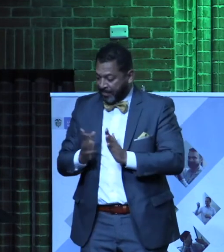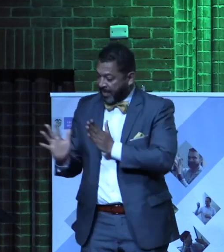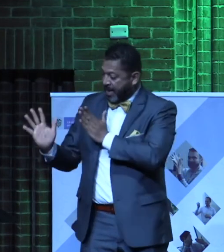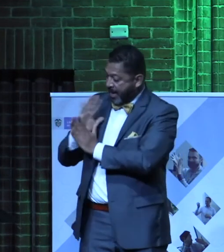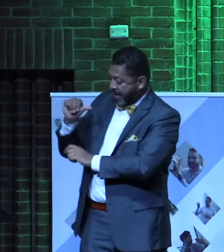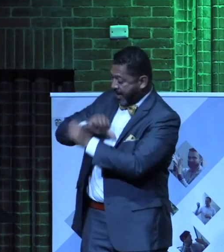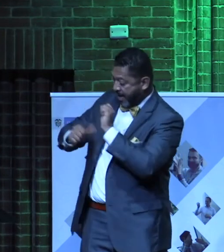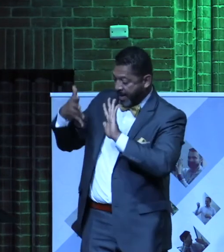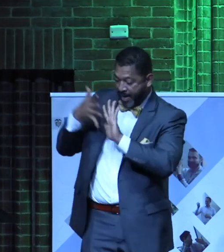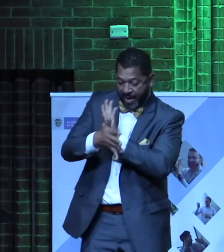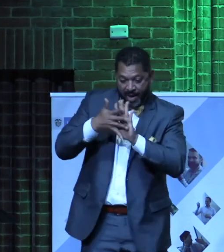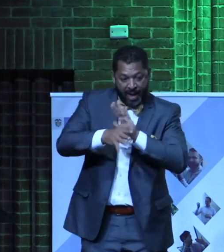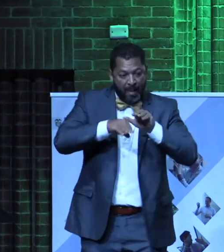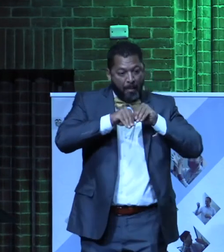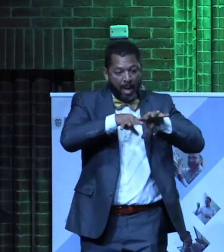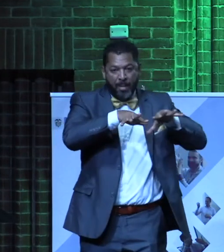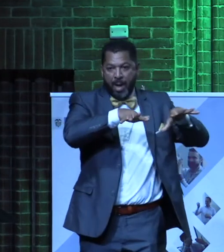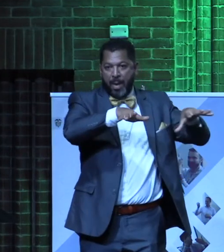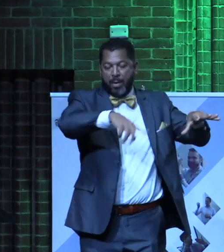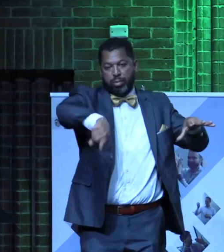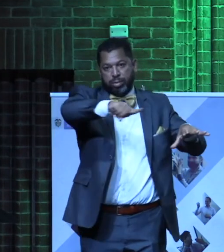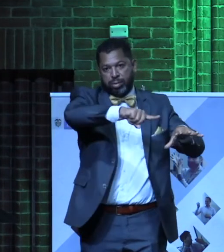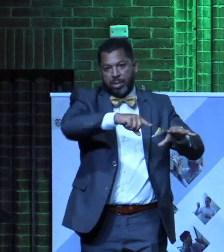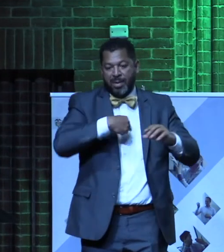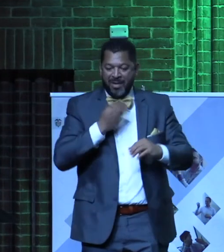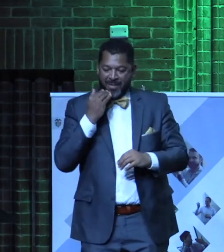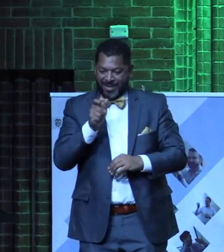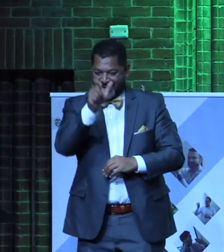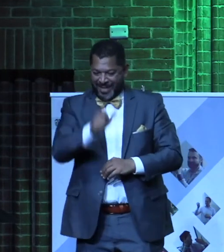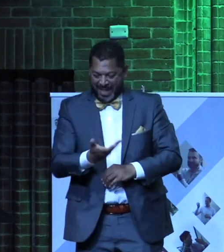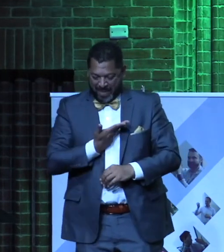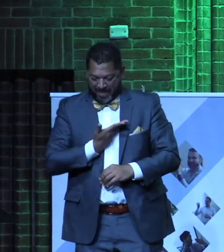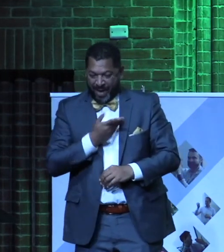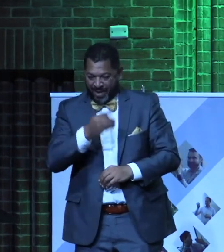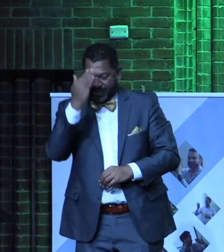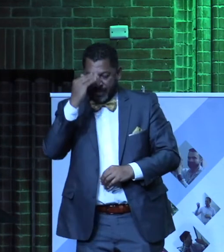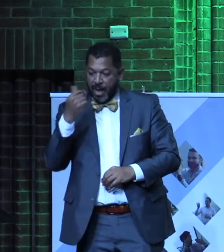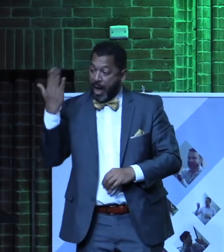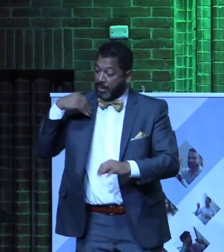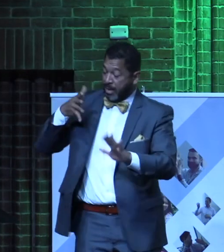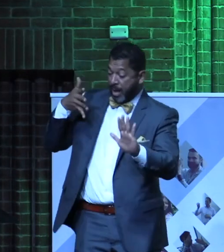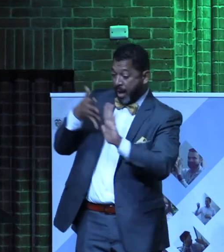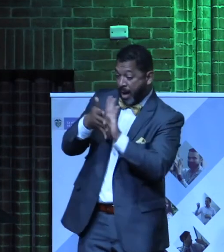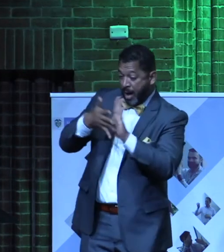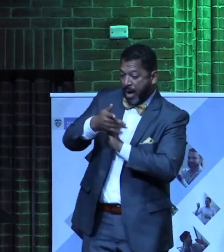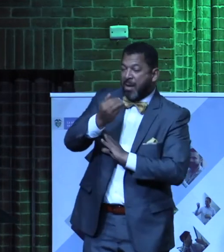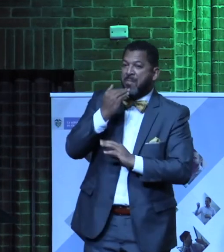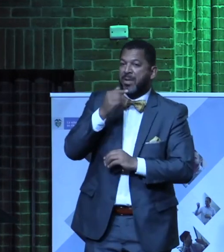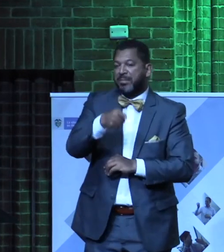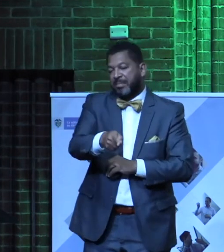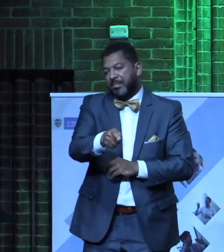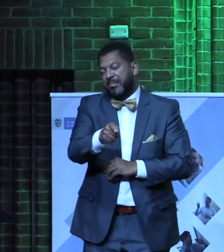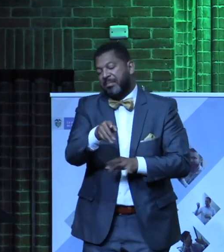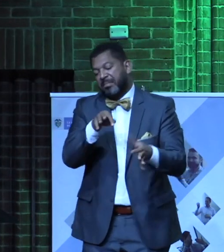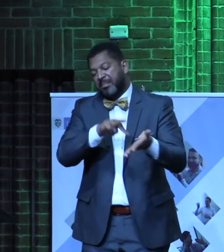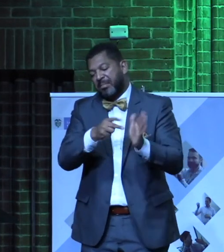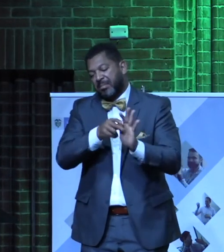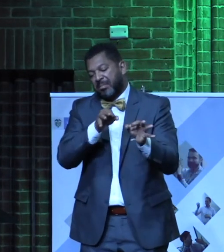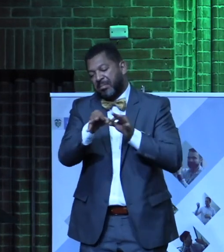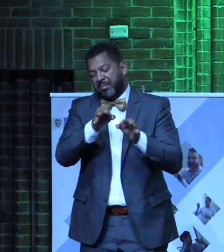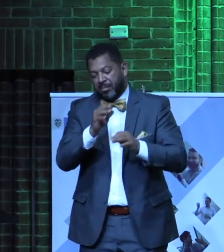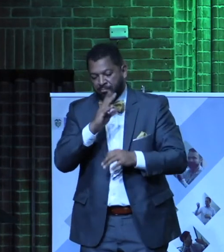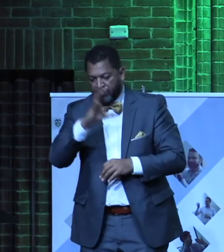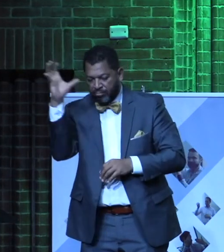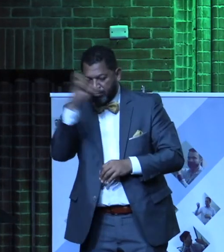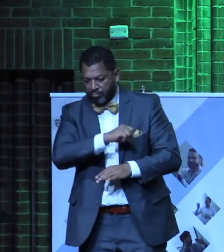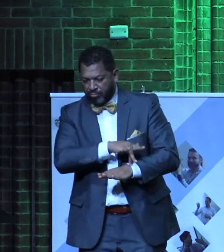valioso porque es una madre comunitaria que un día decide hablar de qué significa para una familia